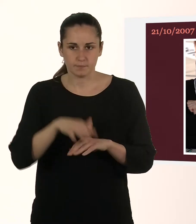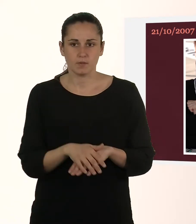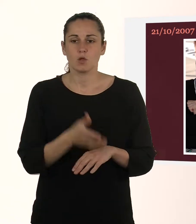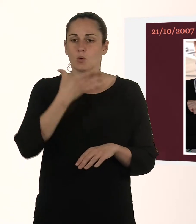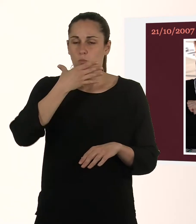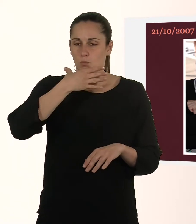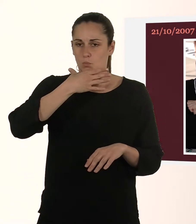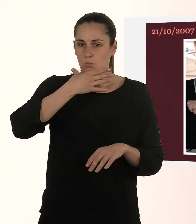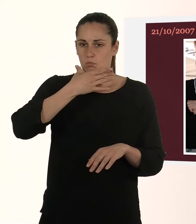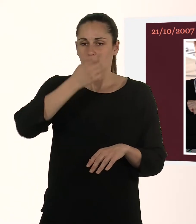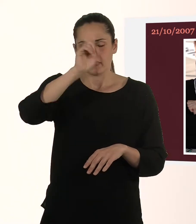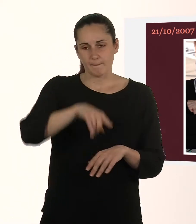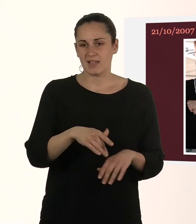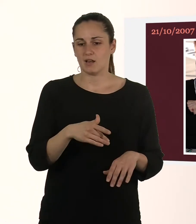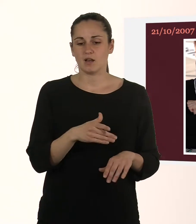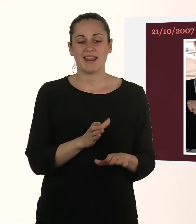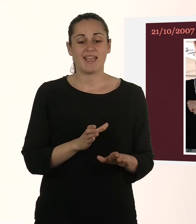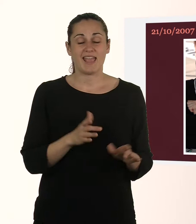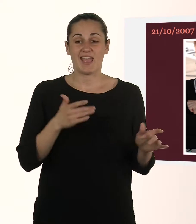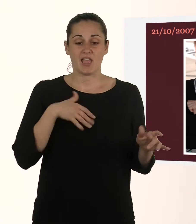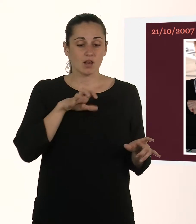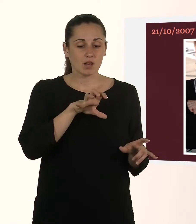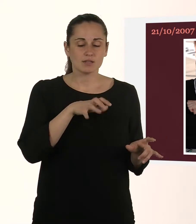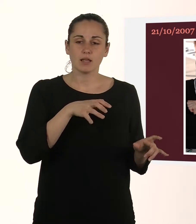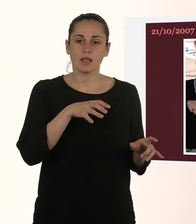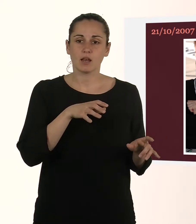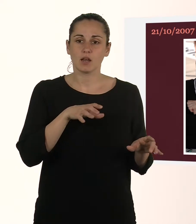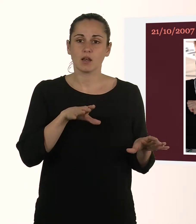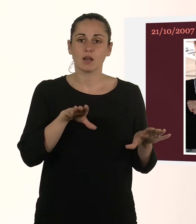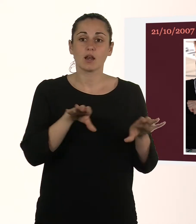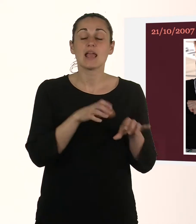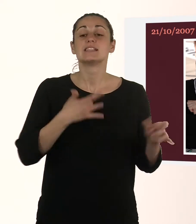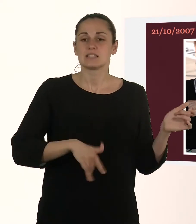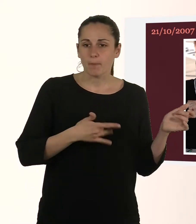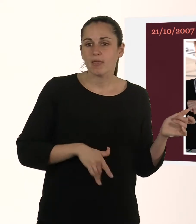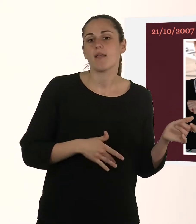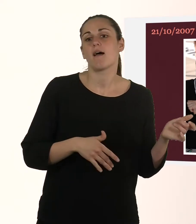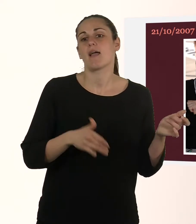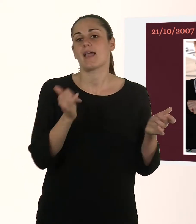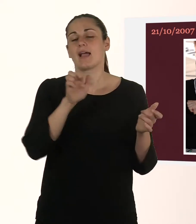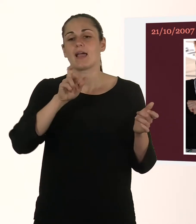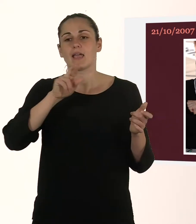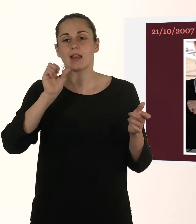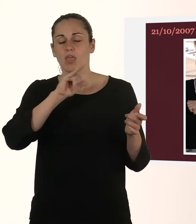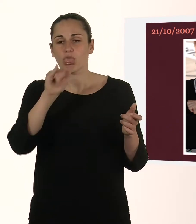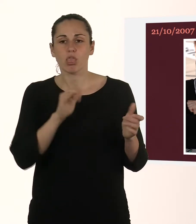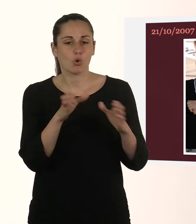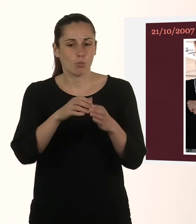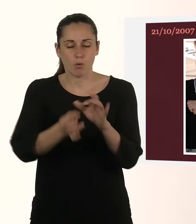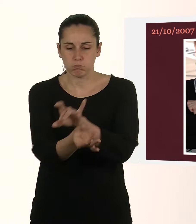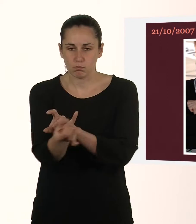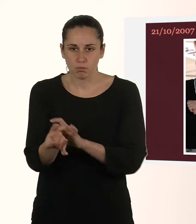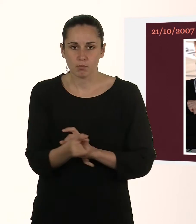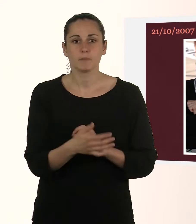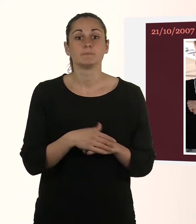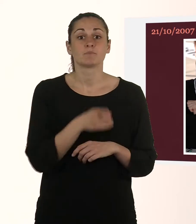crea otro grupo, en Jerez otro grupo. Y esta última foto es una de las últimas apariciones públicas